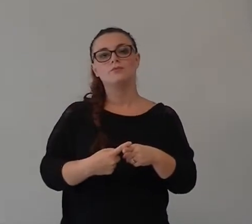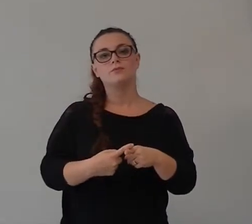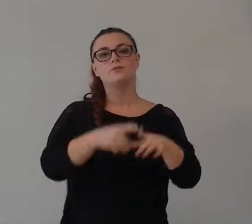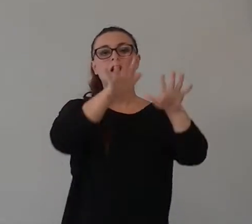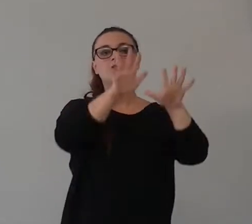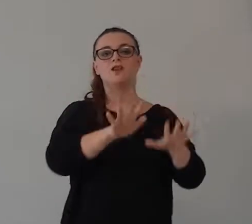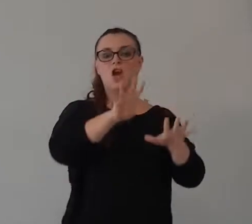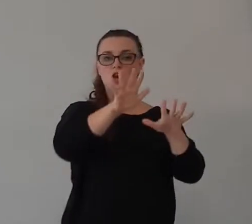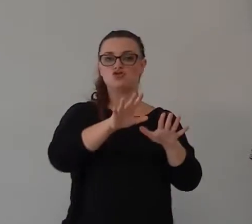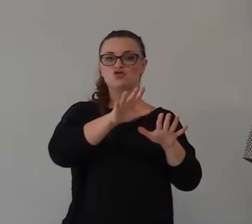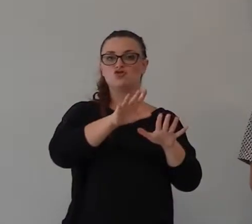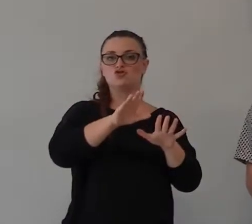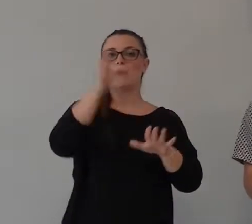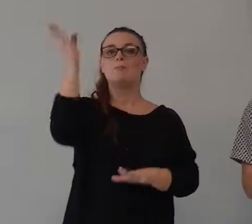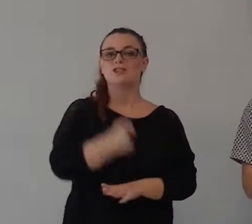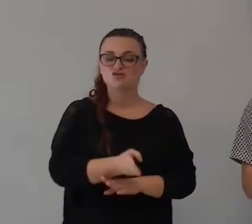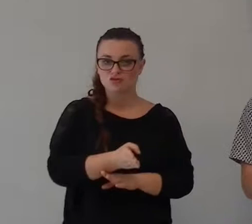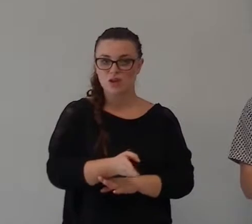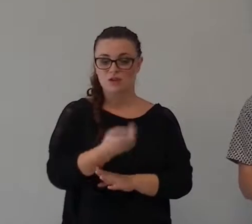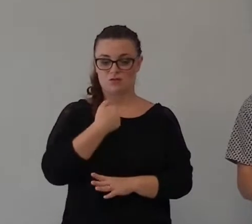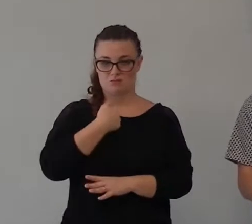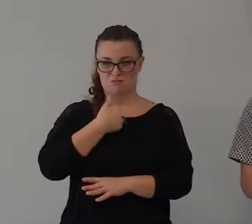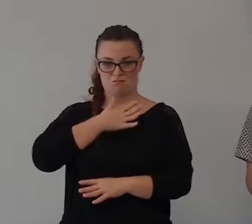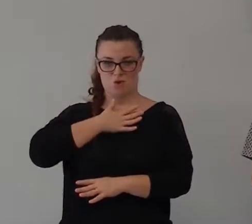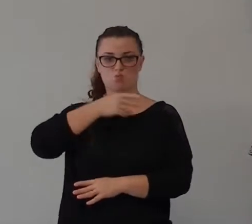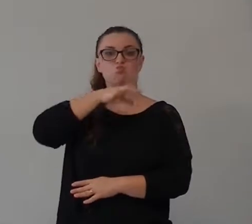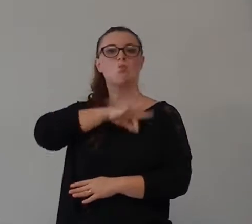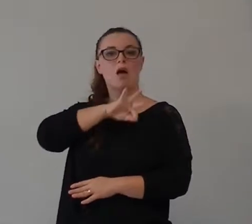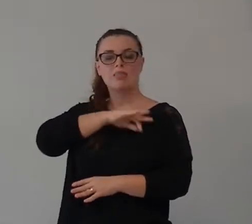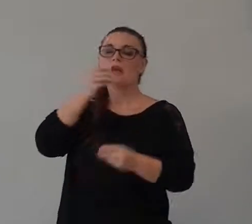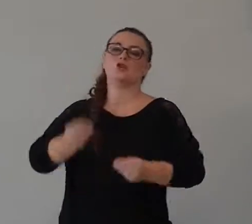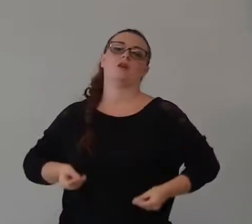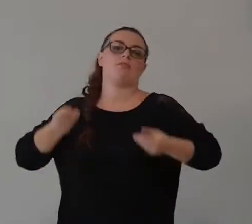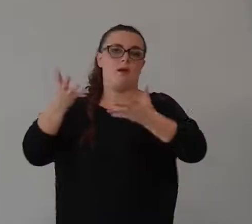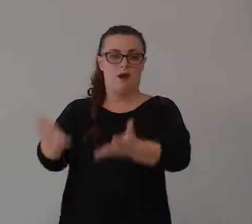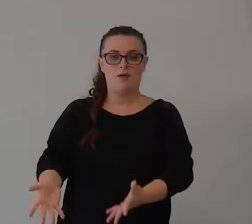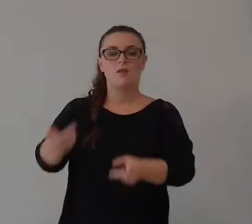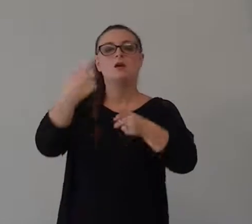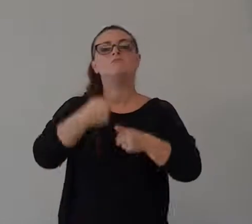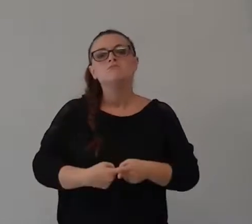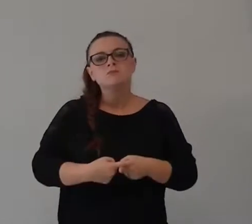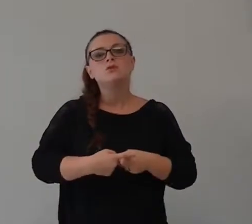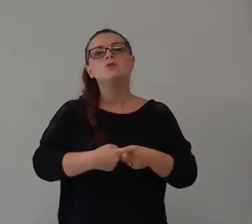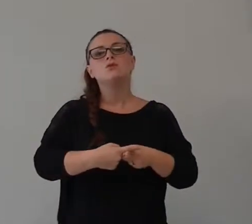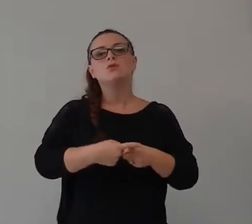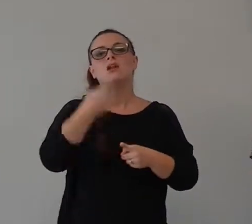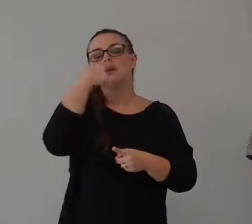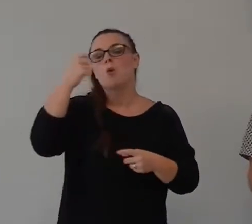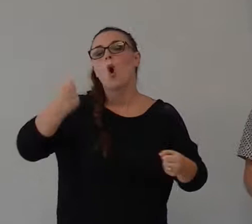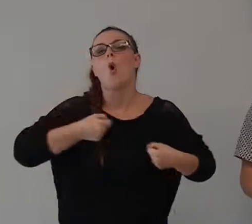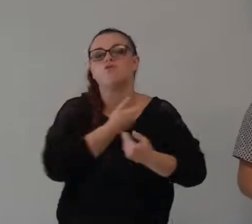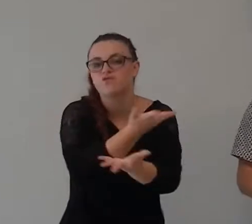del guadagno che avevi durante l'anno. Poi c'erano le offerte che venivano fatte normalmente durante le